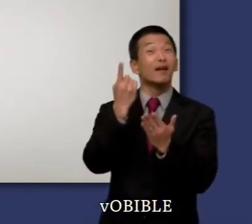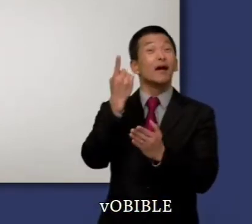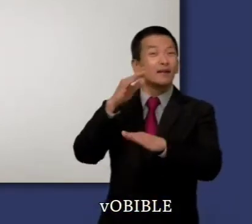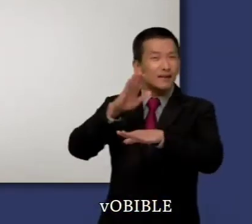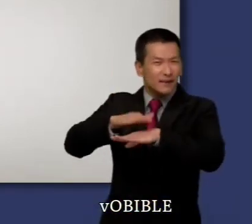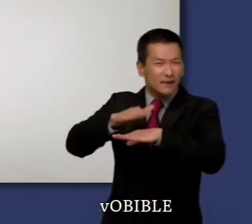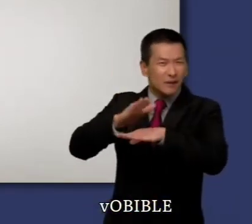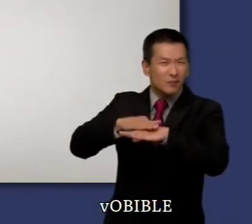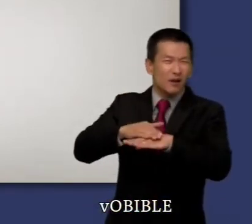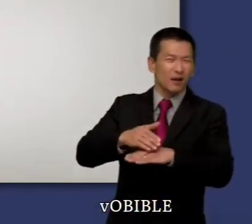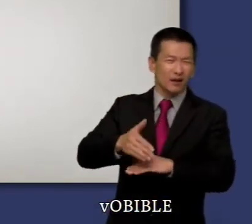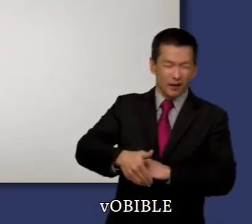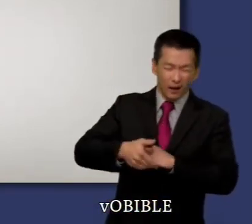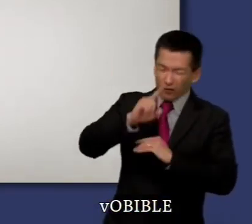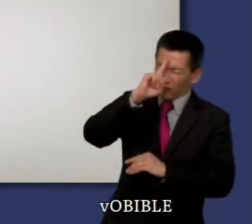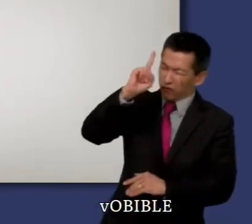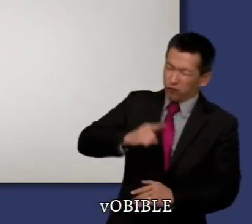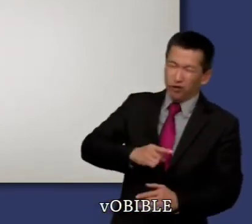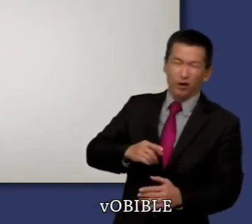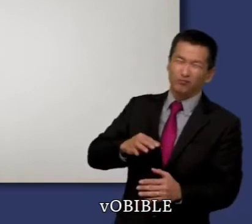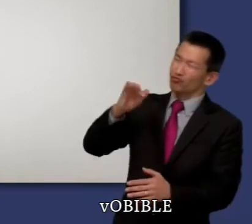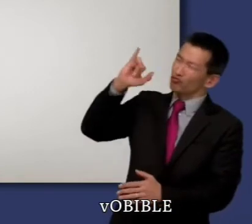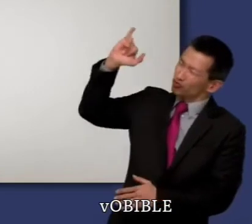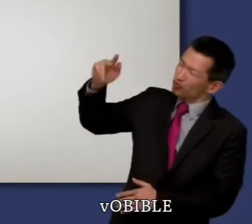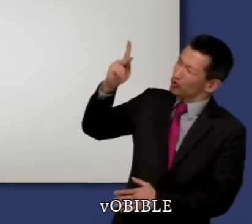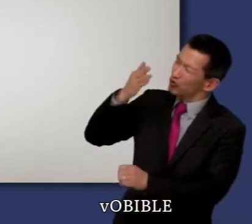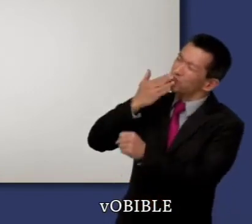vie entre David et Jonathan, fils de Saül.